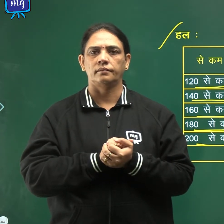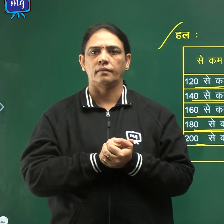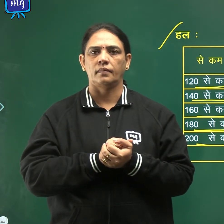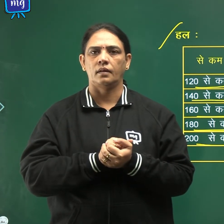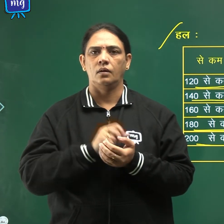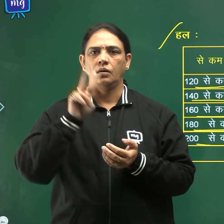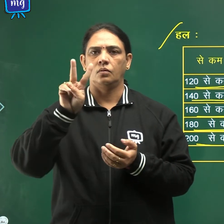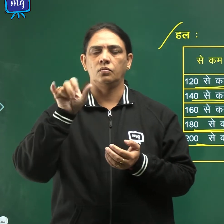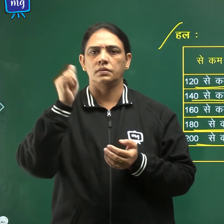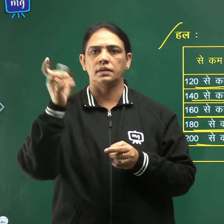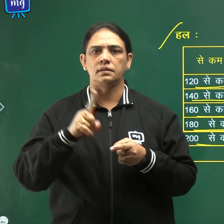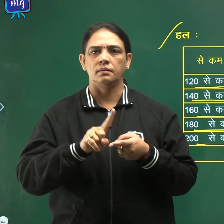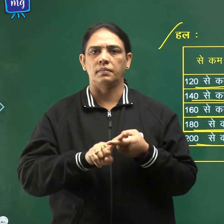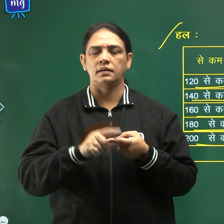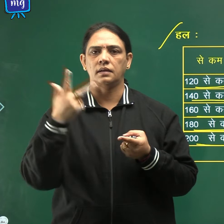26 प्लस 8